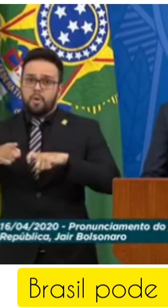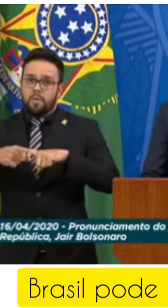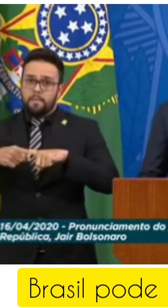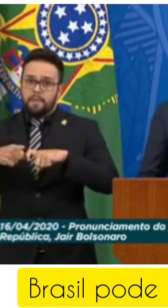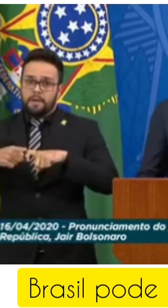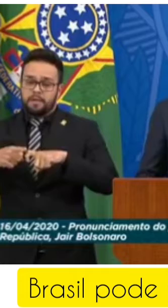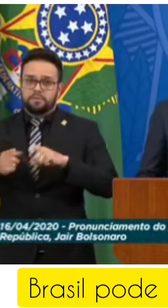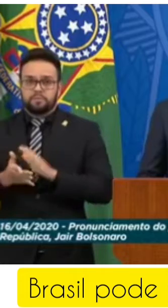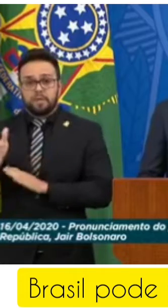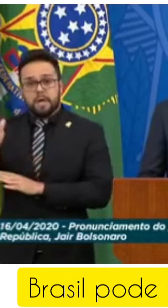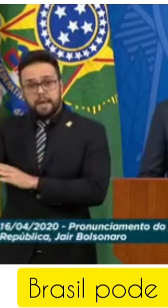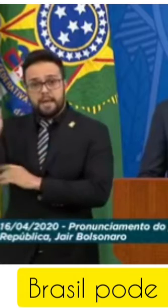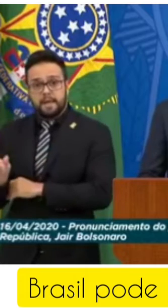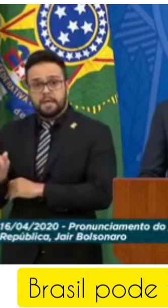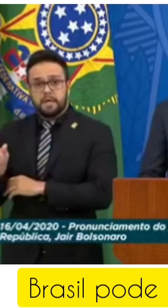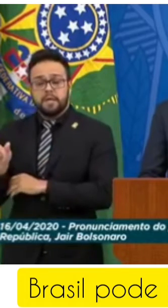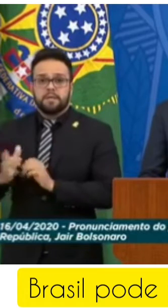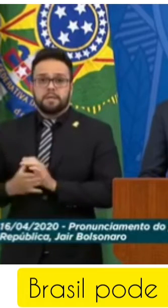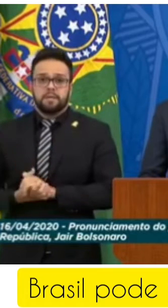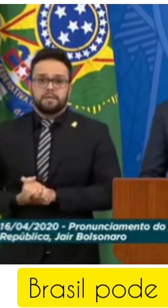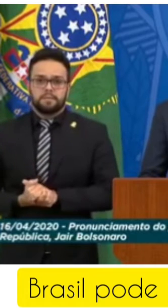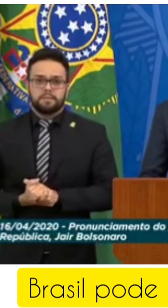E a questão de